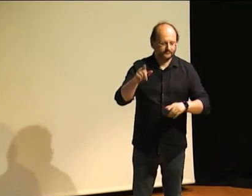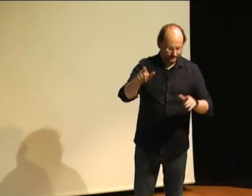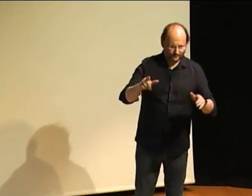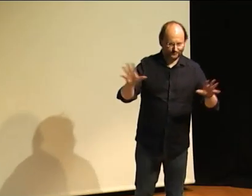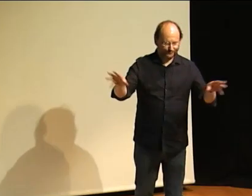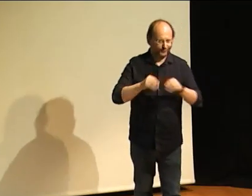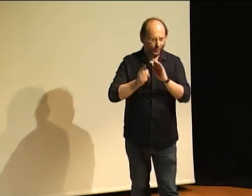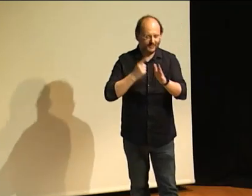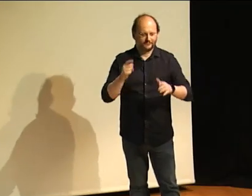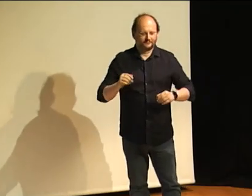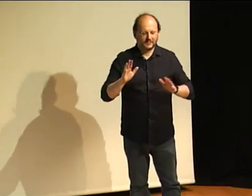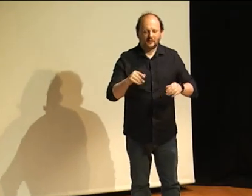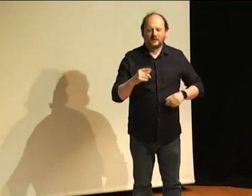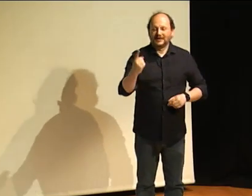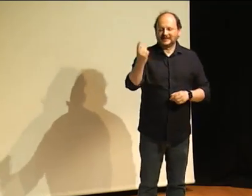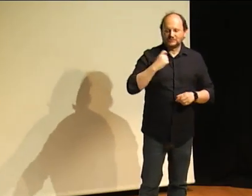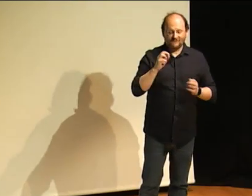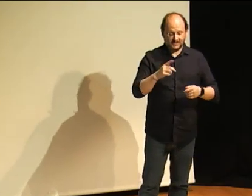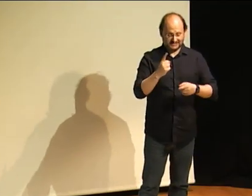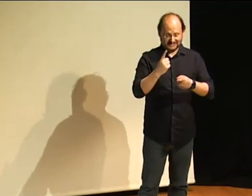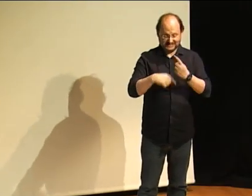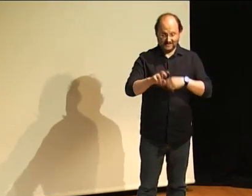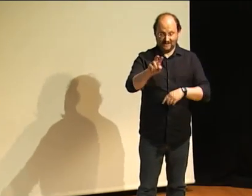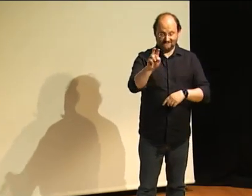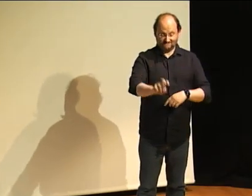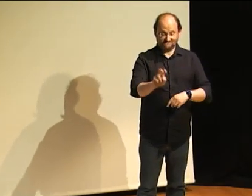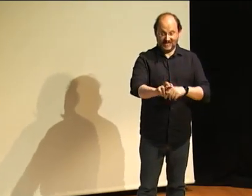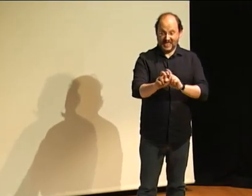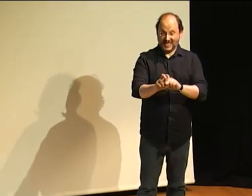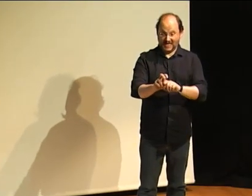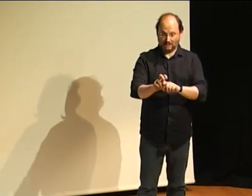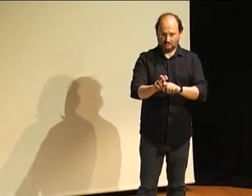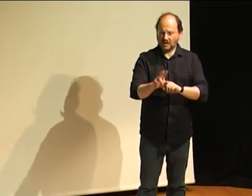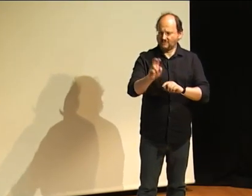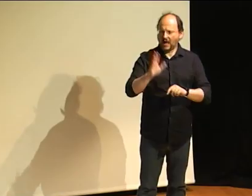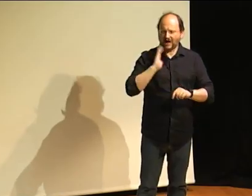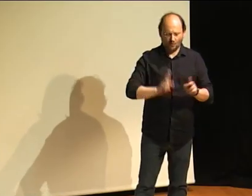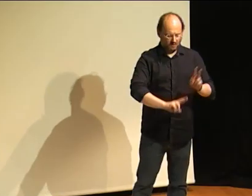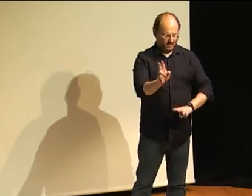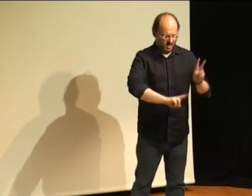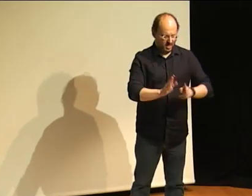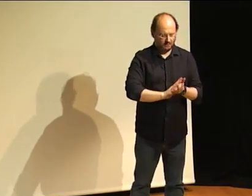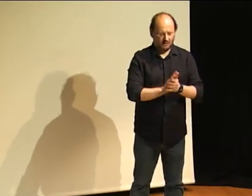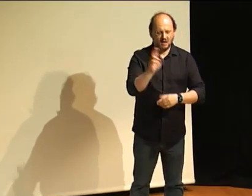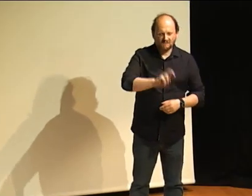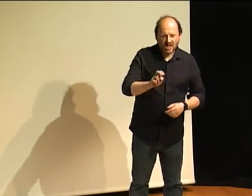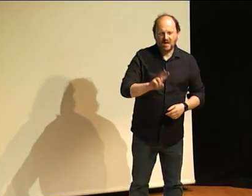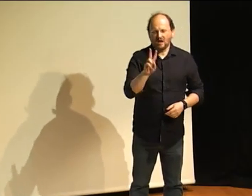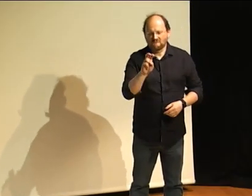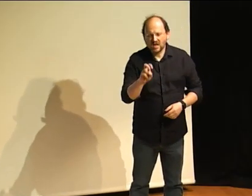avait, ce signe racine avait des variations ou pas? Alors, ok, ça c'est la question de monsieur. Maintenant, je vais expliquer. Effectivement,